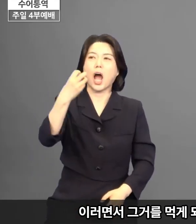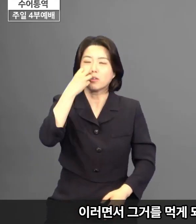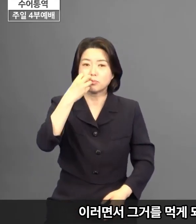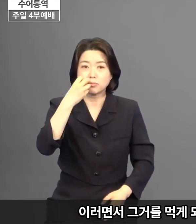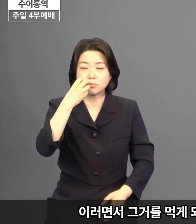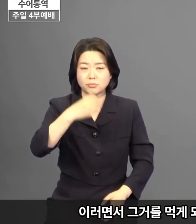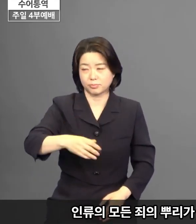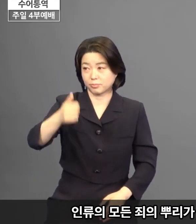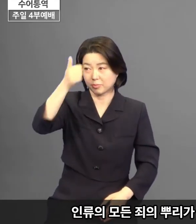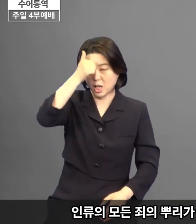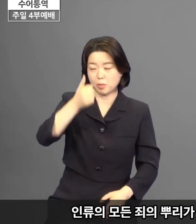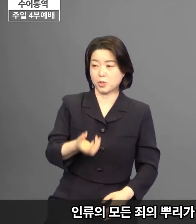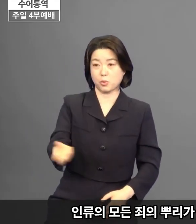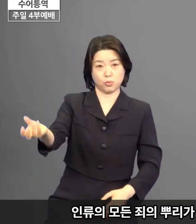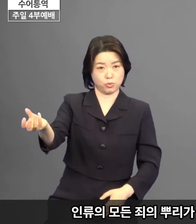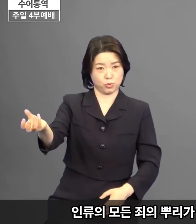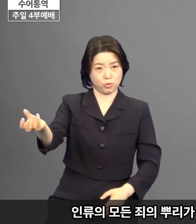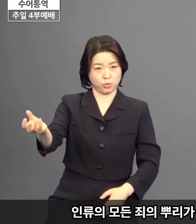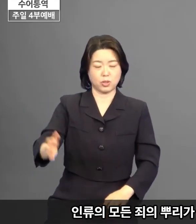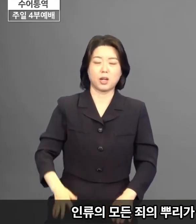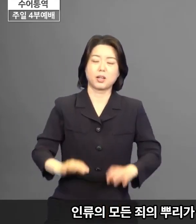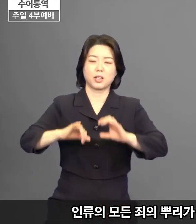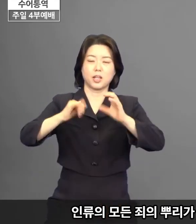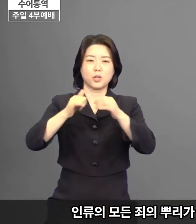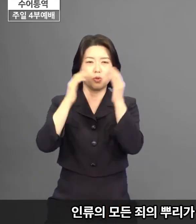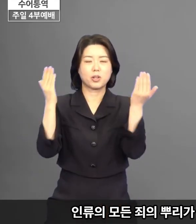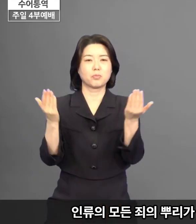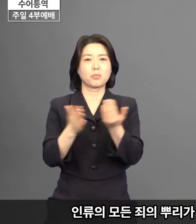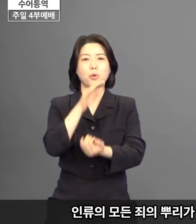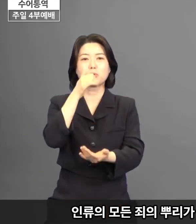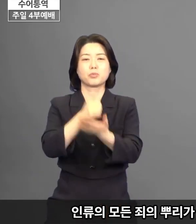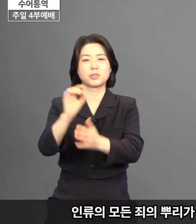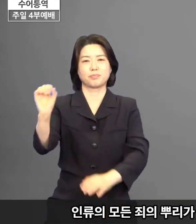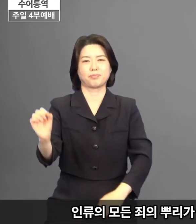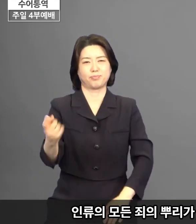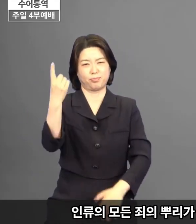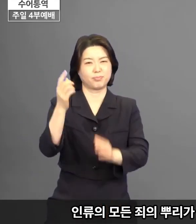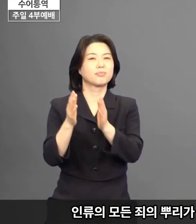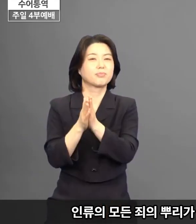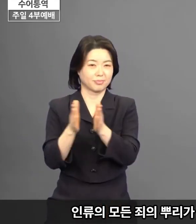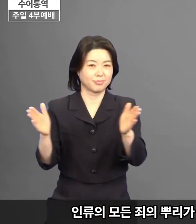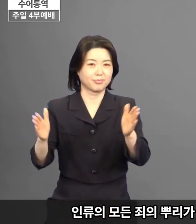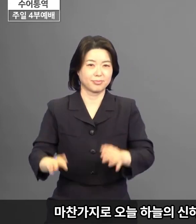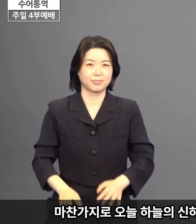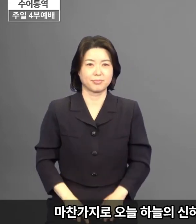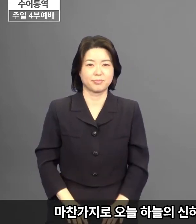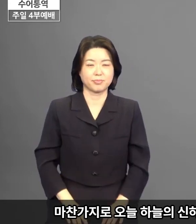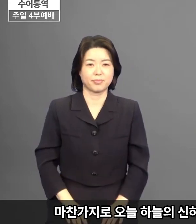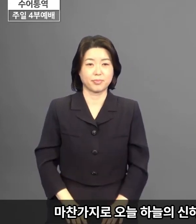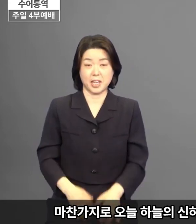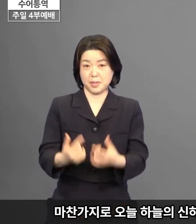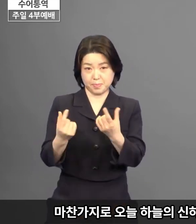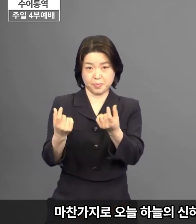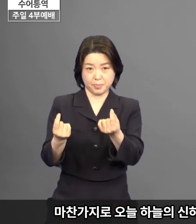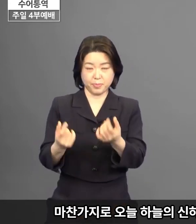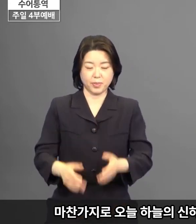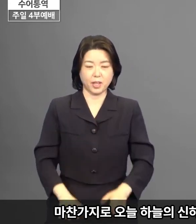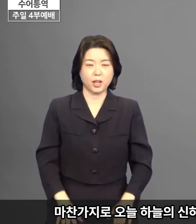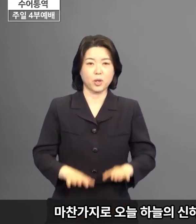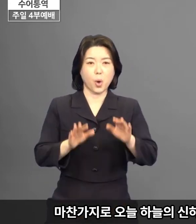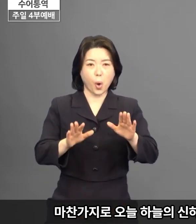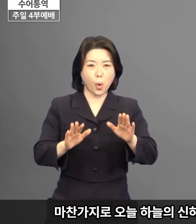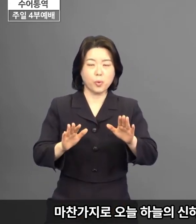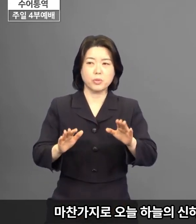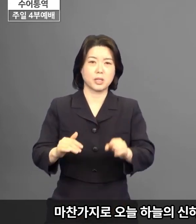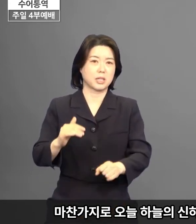아담에게도 주면서 인류의 모든 이 죄의 뿌리가 거기에서 시작이 되는 것이죠. 마찬가지로 이 오늘